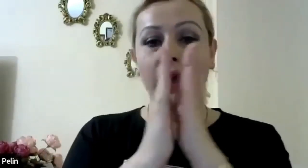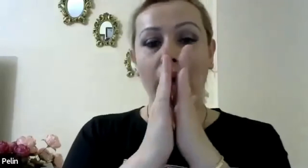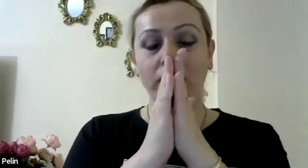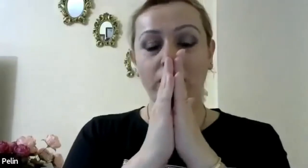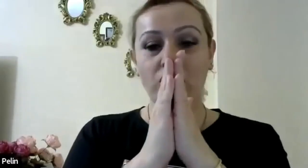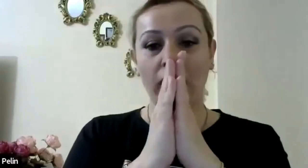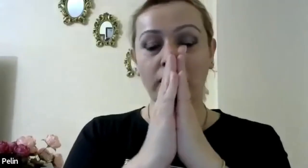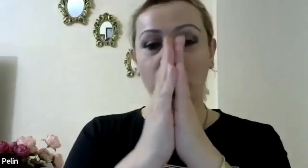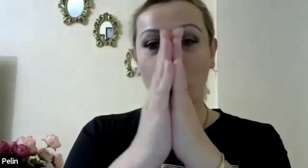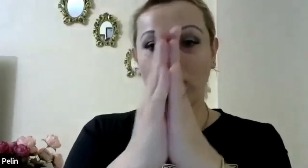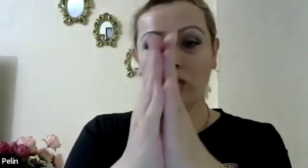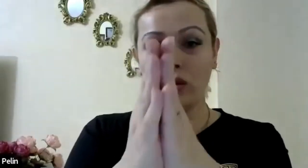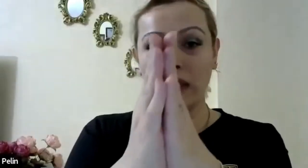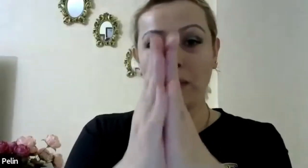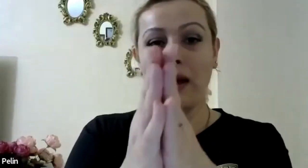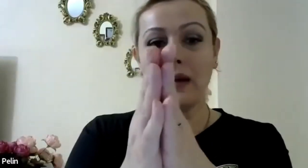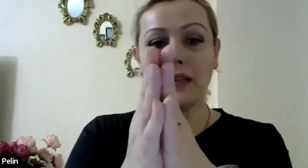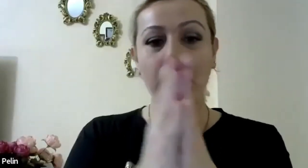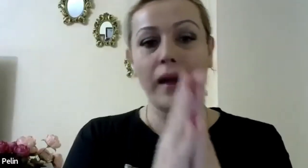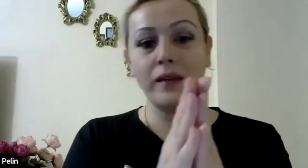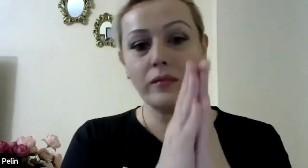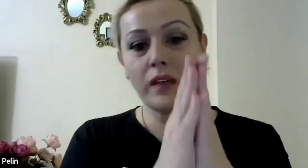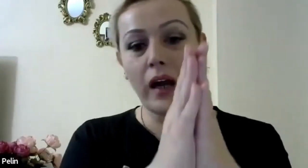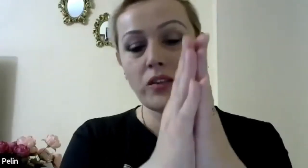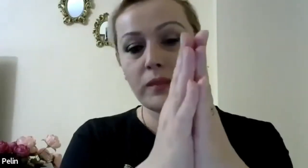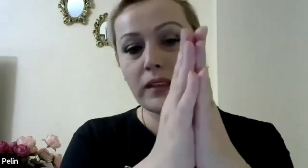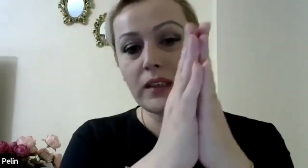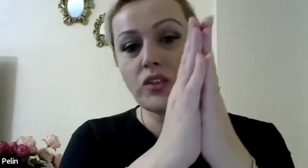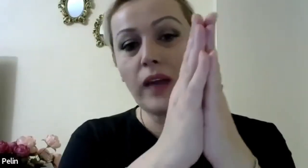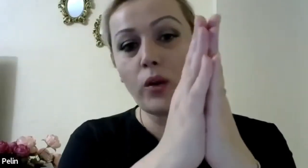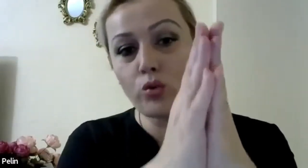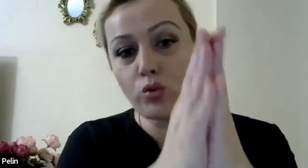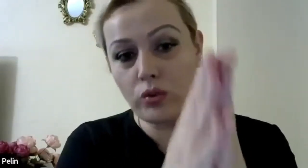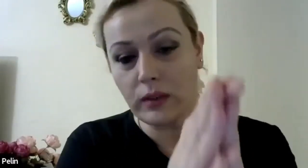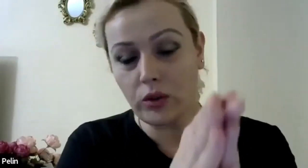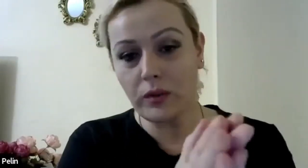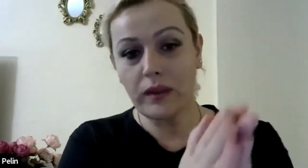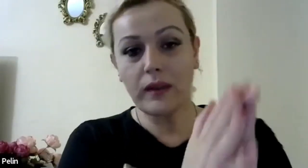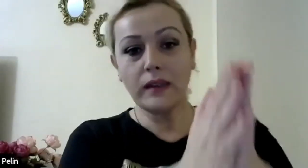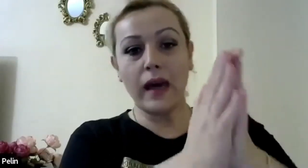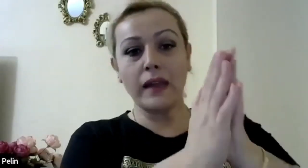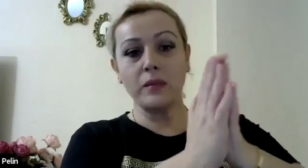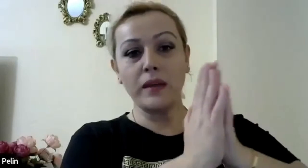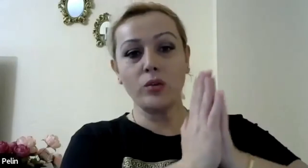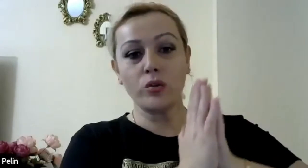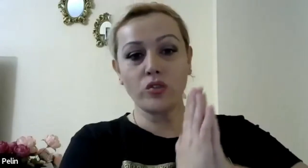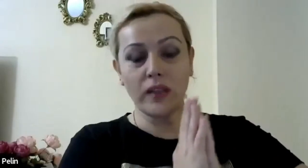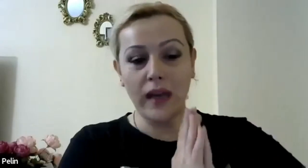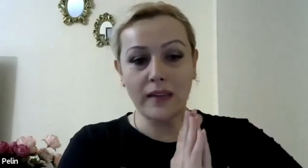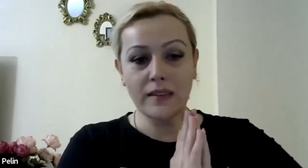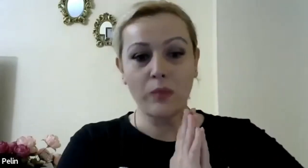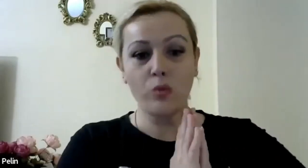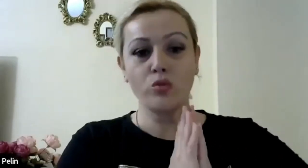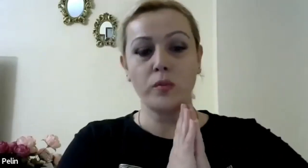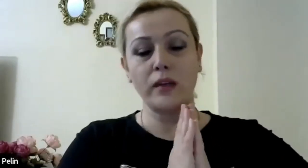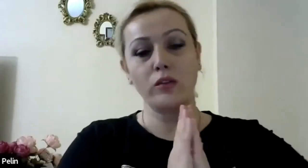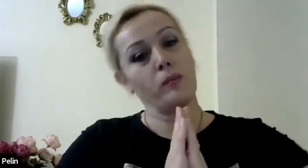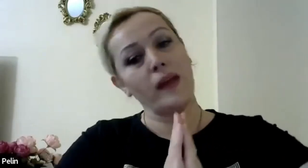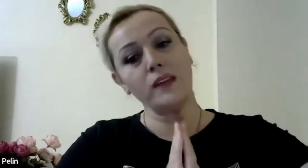eğer işareti öne doğru yaparsam ben karşımdaki kişiden özür diliyorum. Kendime doğru çekersem özür bekliyorum. Benden